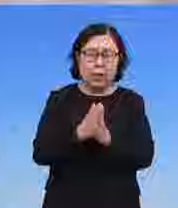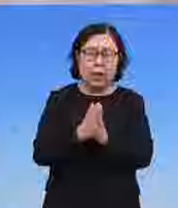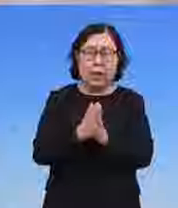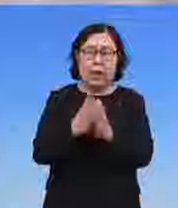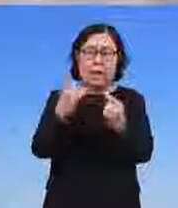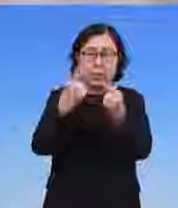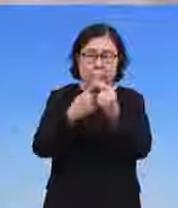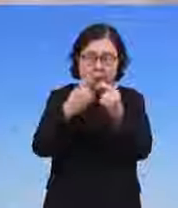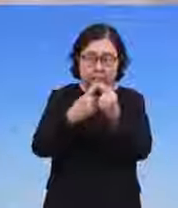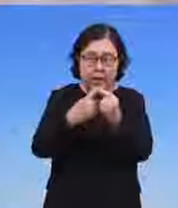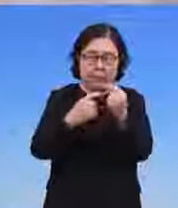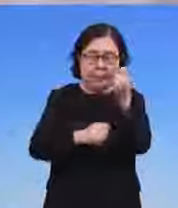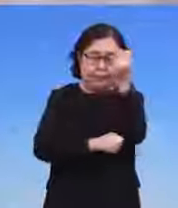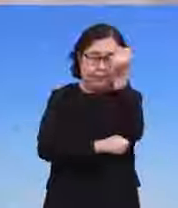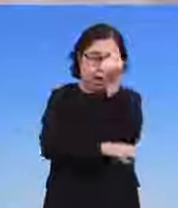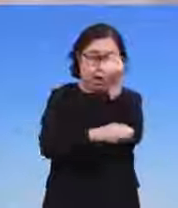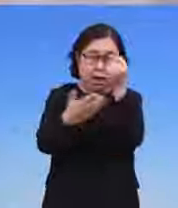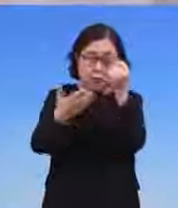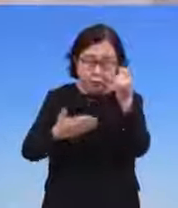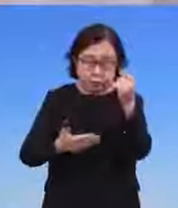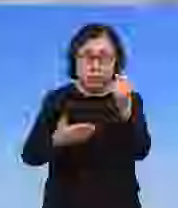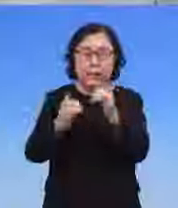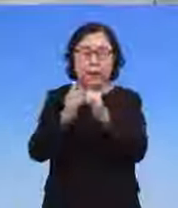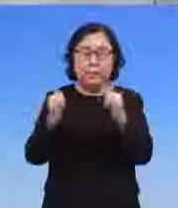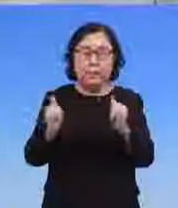맨 앞에 있었던 인물이 세례 요한이에요.